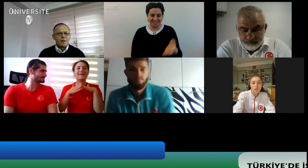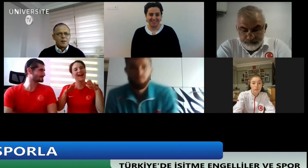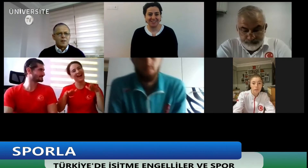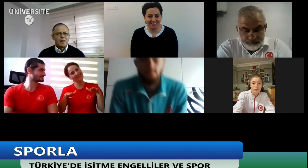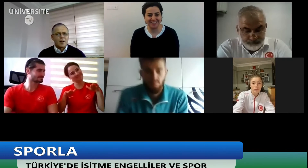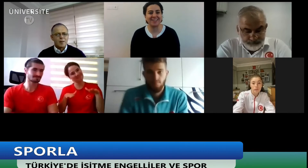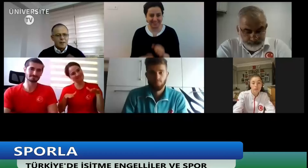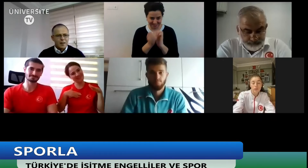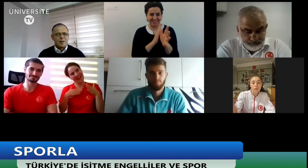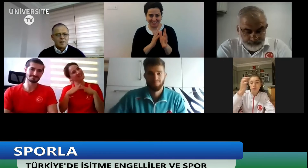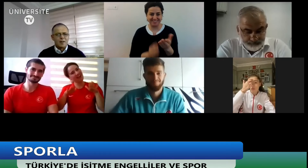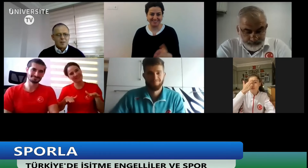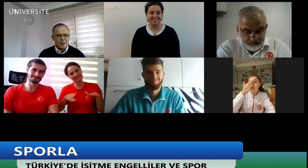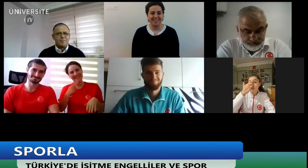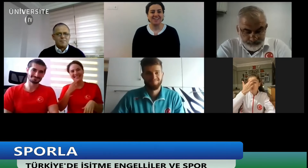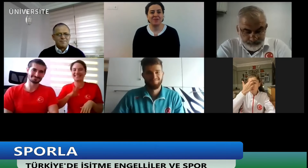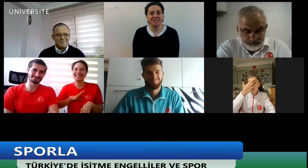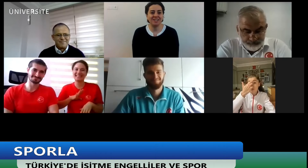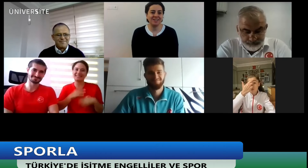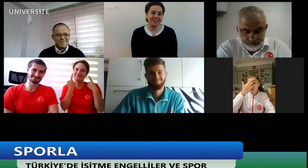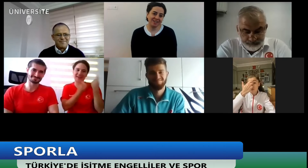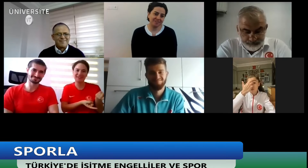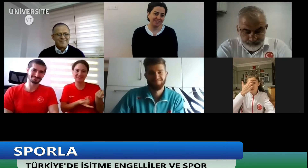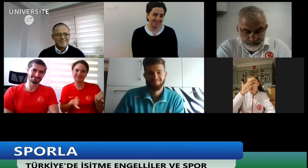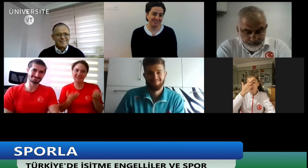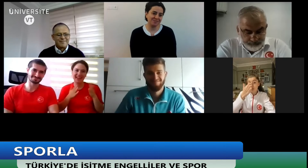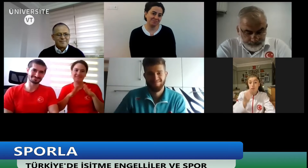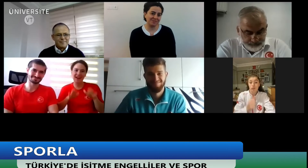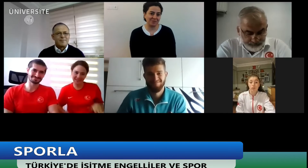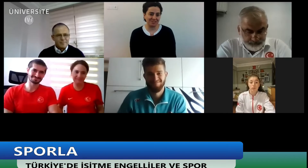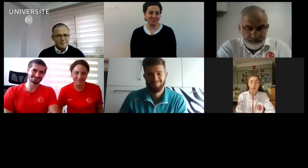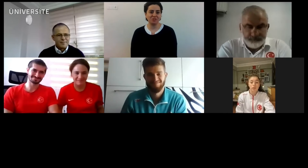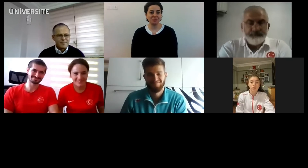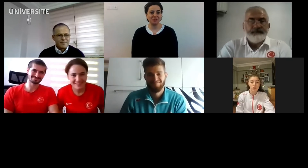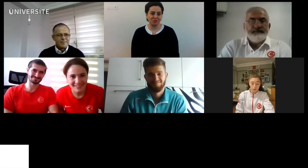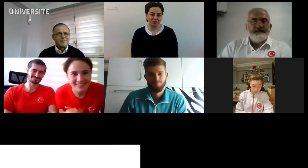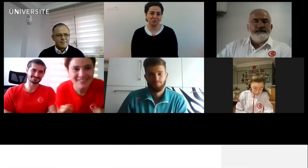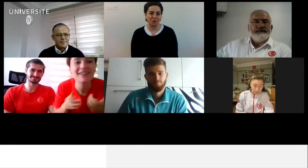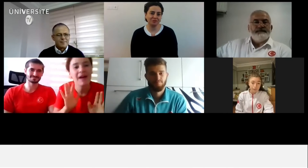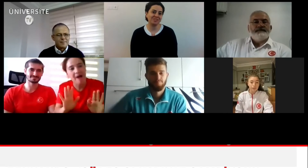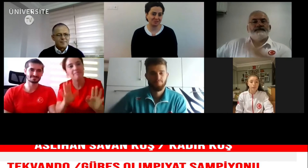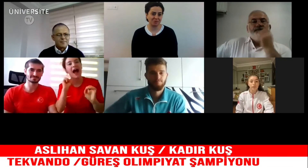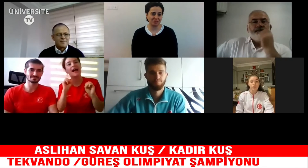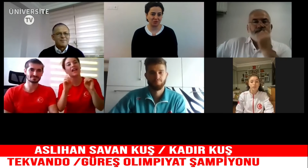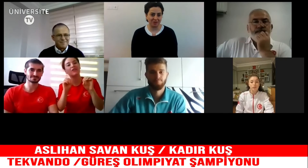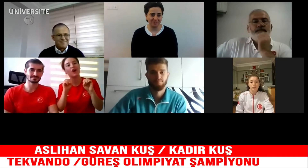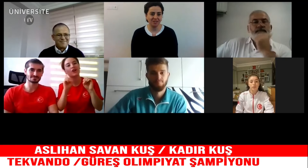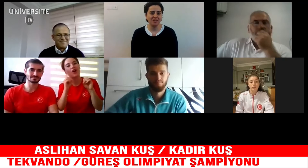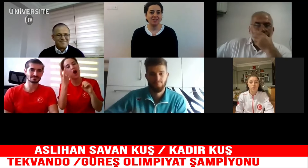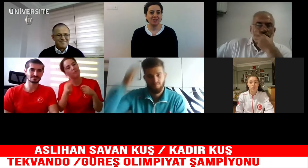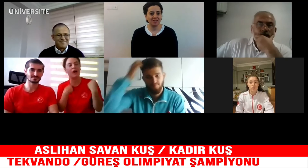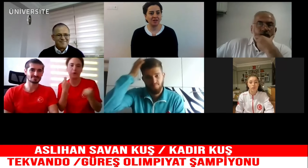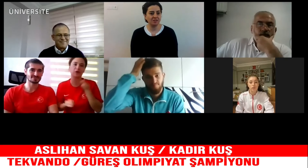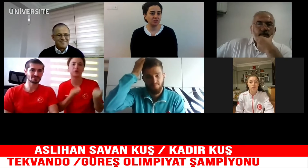Evet. Yine sırayı takip ederek aslandan başlayalım. Ben ev kadınıyım diyebilirim. Çünkü çocuğum oldu ve kızıma bakıyorum